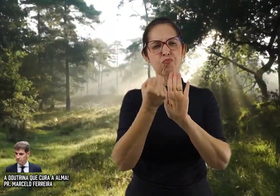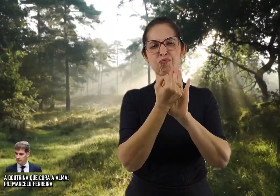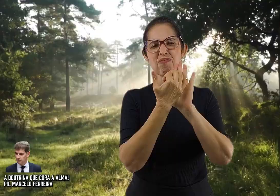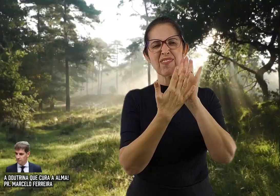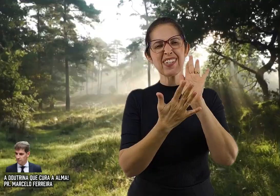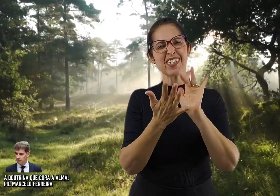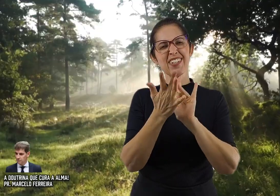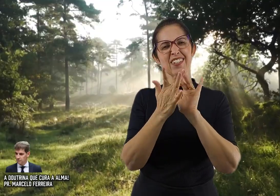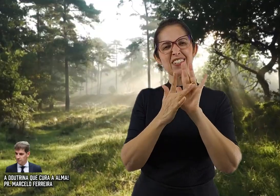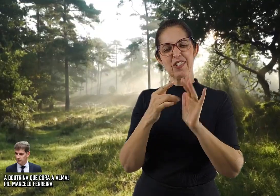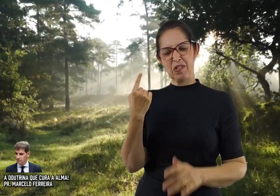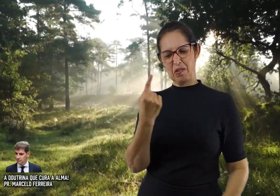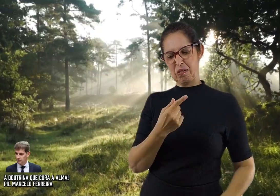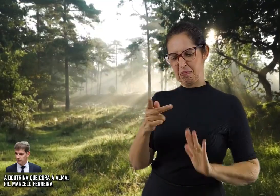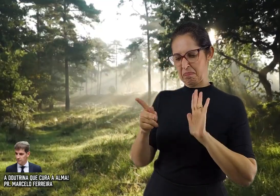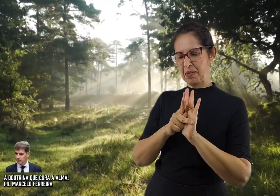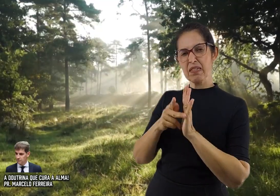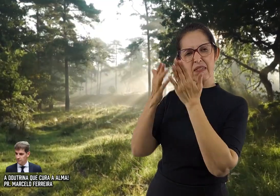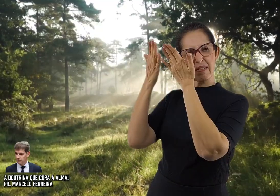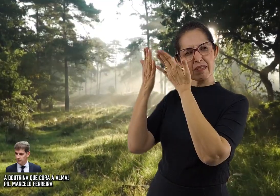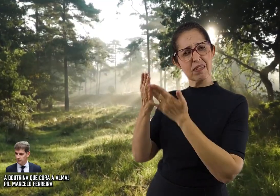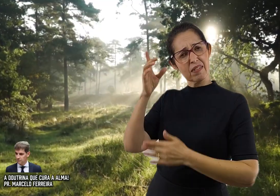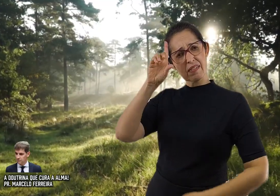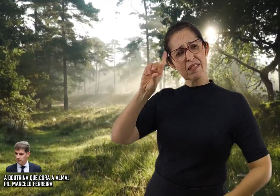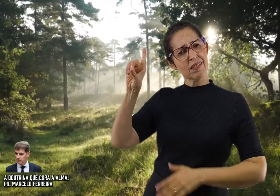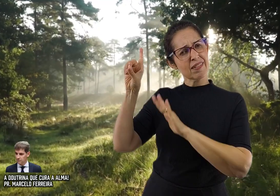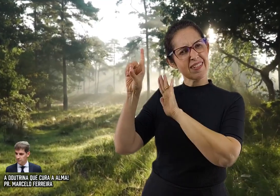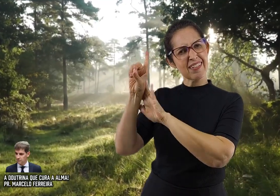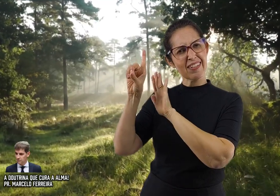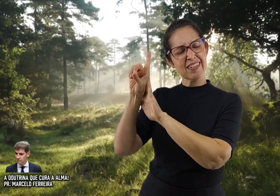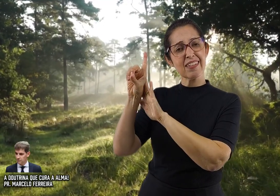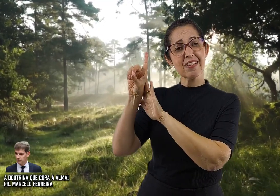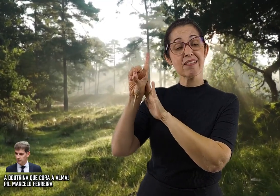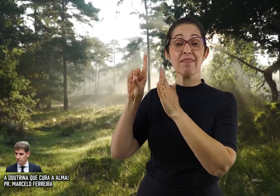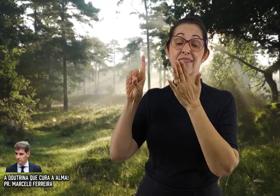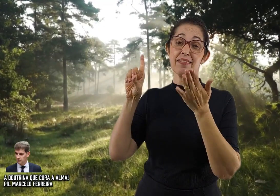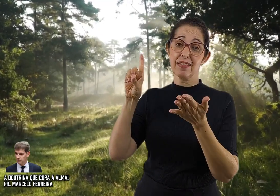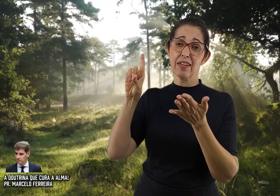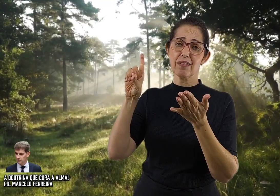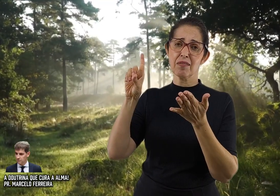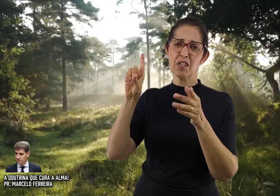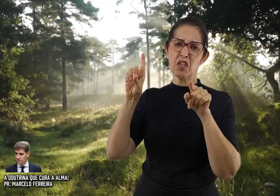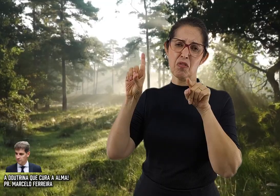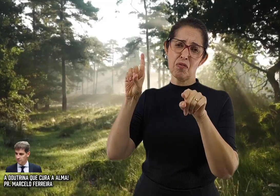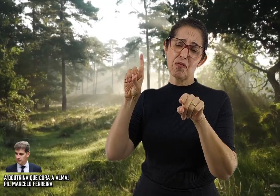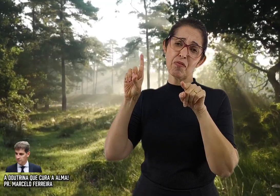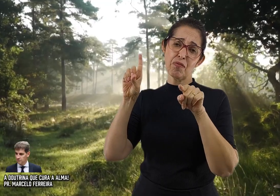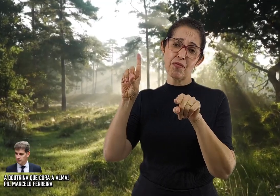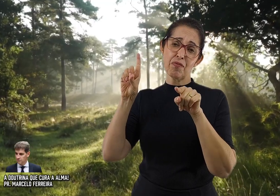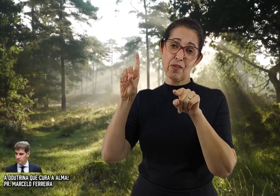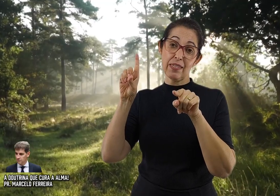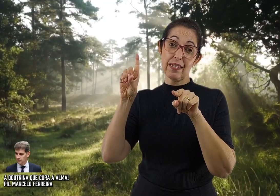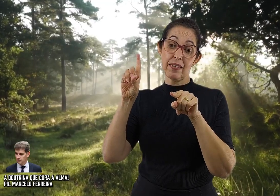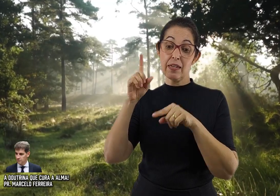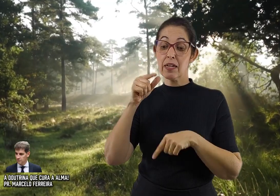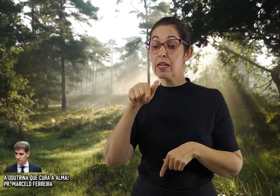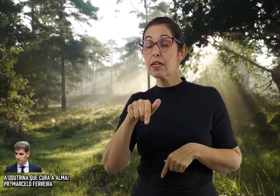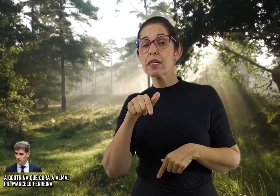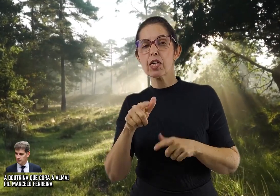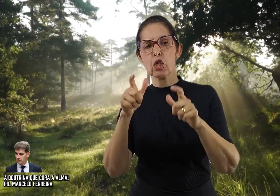e nós pertencemos ao nosso Deus. Então você vai entrar no lugar, pelos seus costumes, é uma serva do